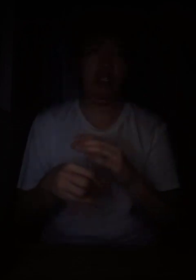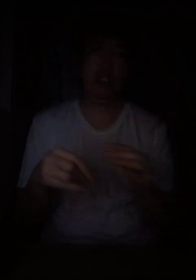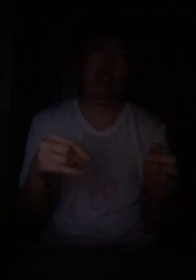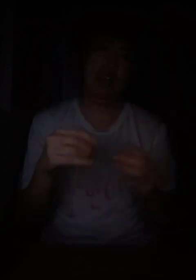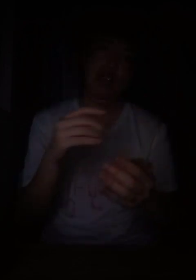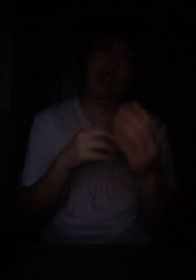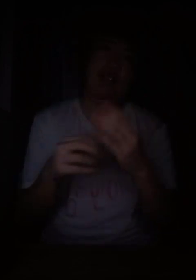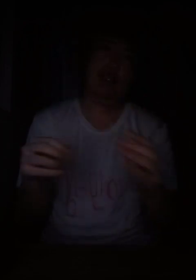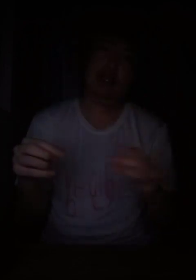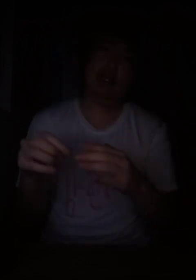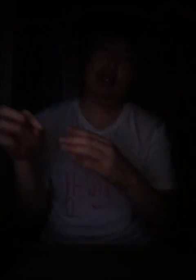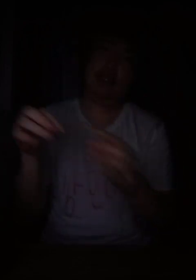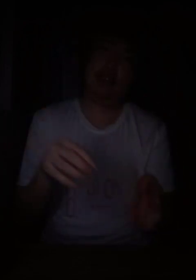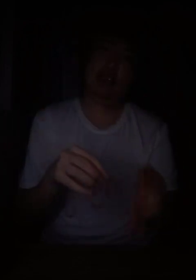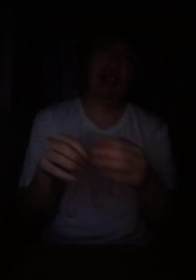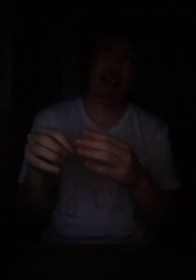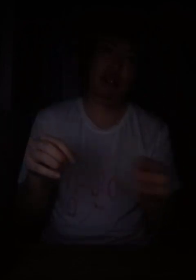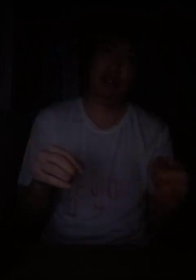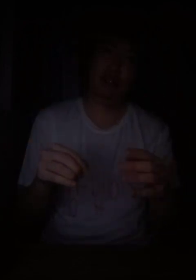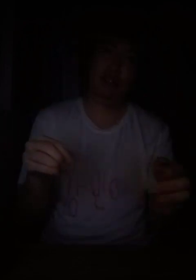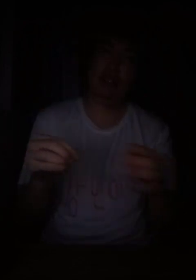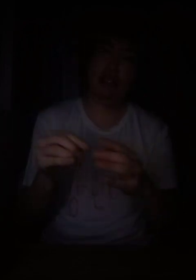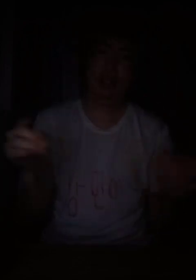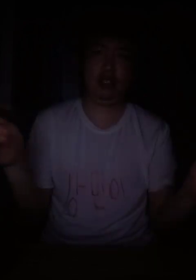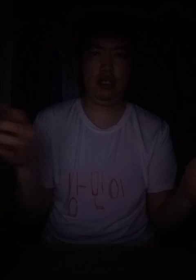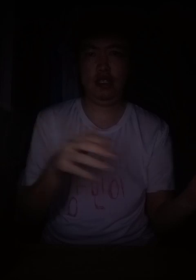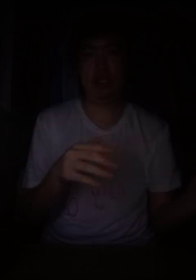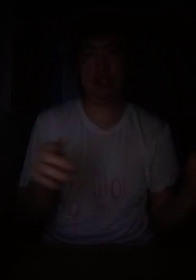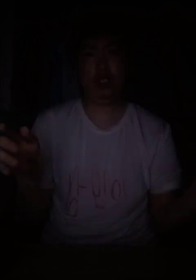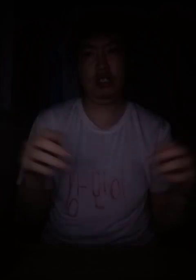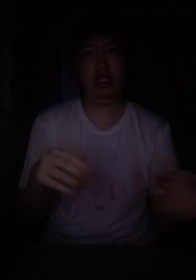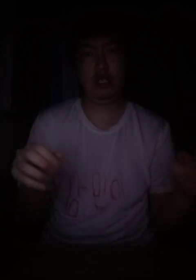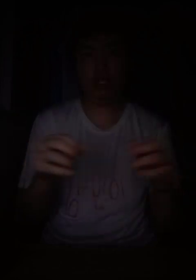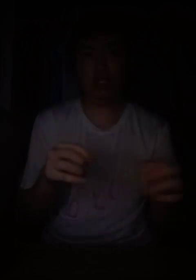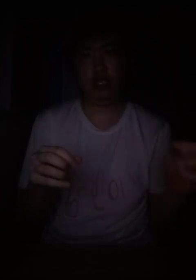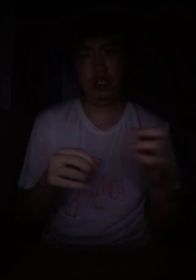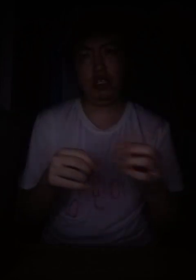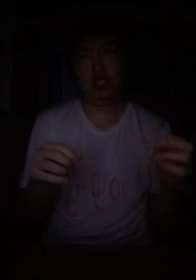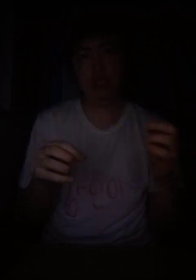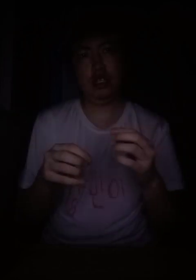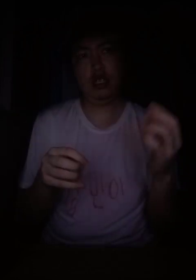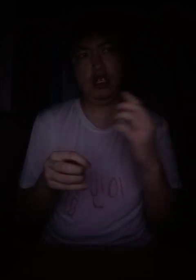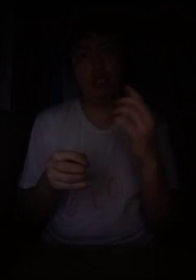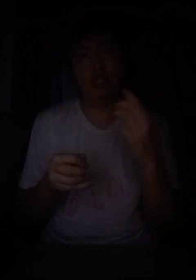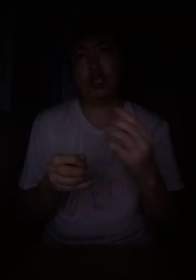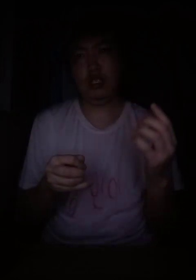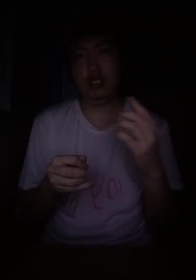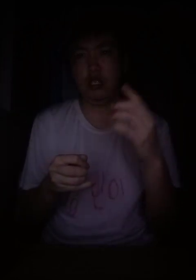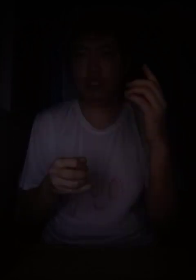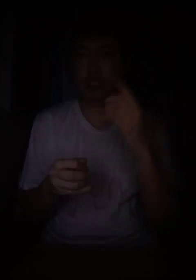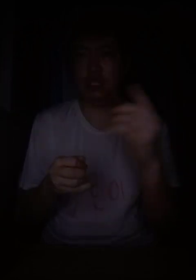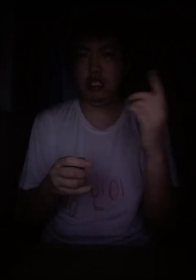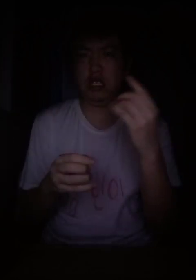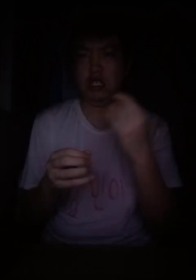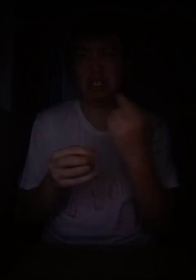오피스텔 지하 계단으로 쏟아져 내려가기 시작했습니다. 불 꺼진 벽에 붙은 비상벨은 한참을 울렸습니다. 가장 낮은